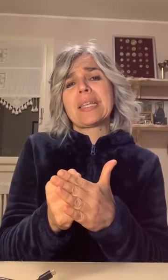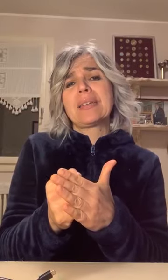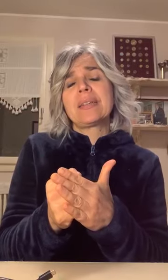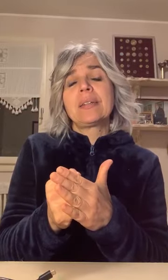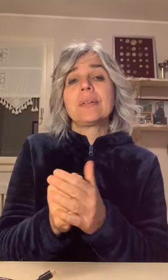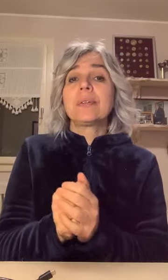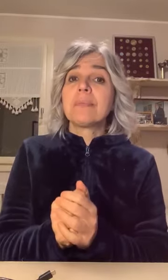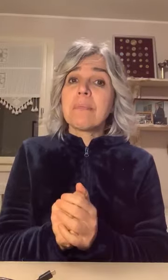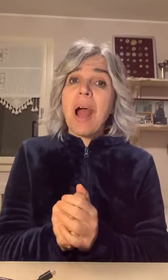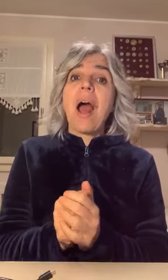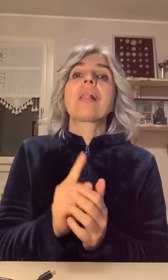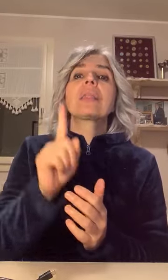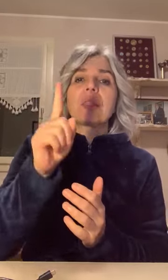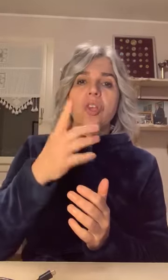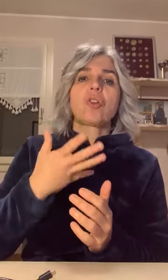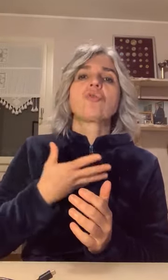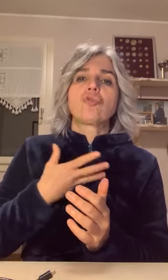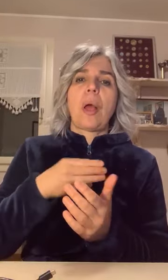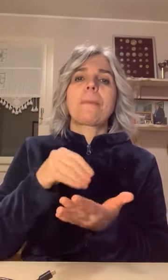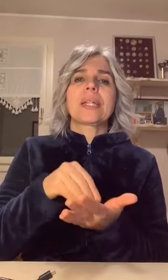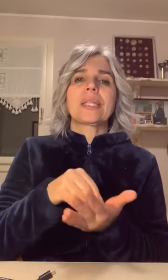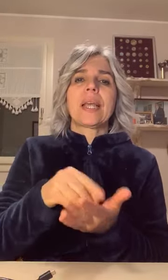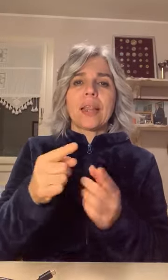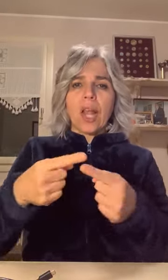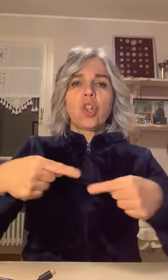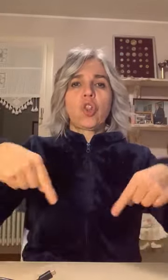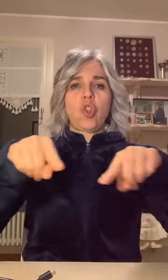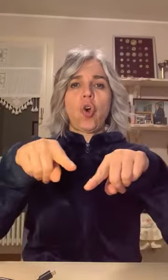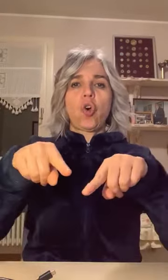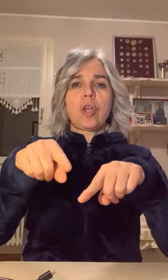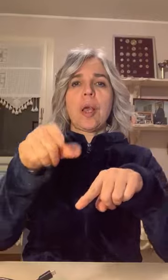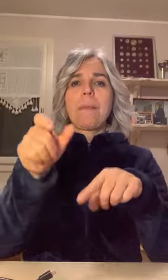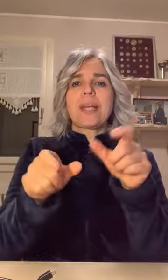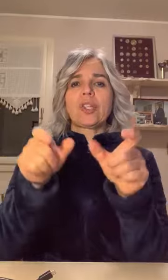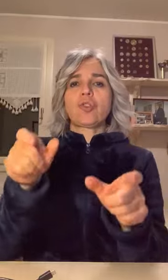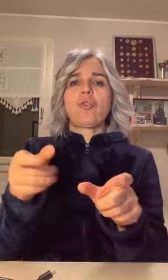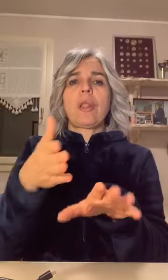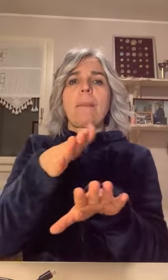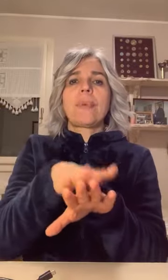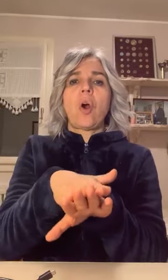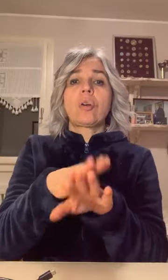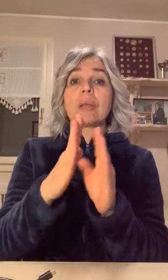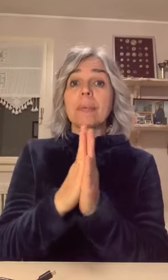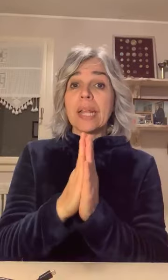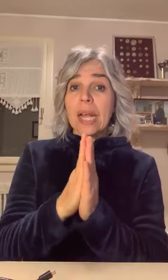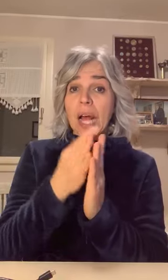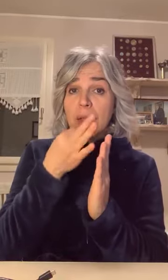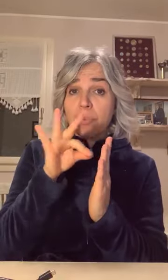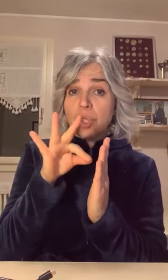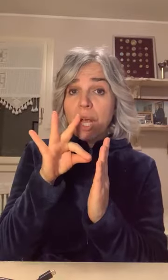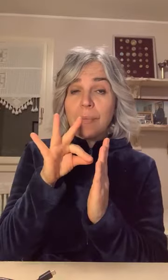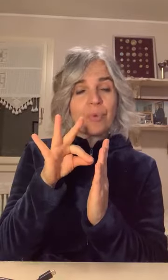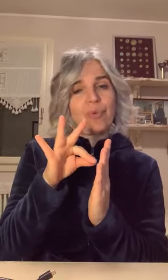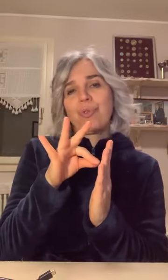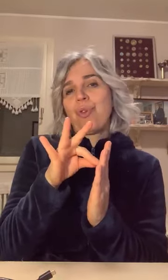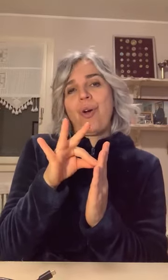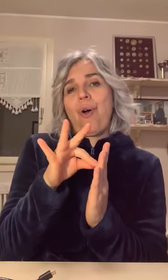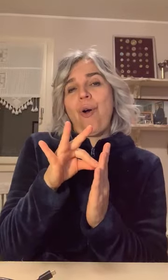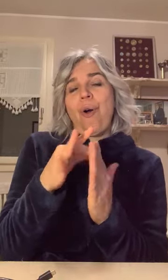per i morti non c'è più niente da fare. Noi possiamo pregare invece per coloro che sono in vita, che stanno soffrendo, e vogliamo farlo, e